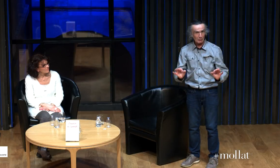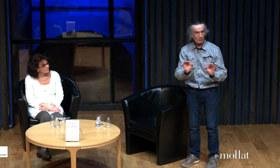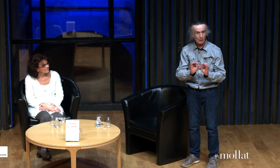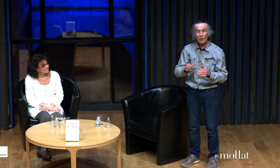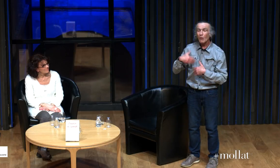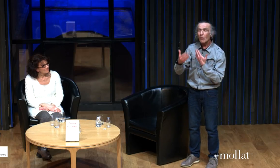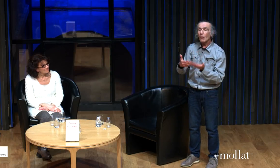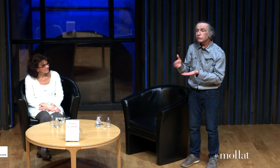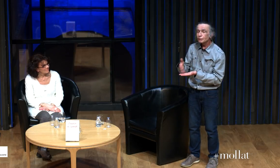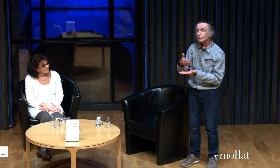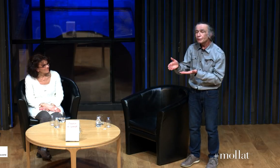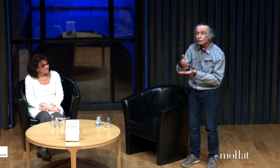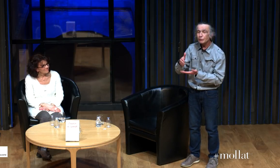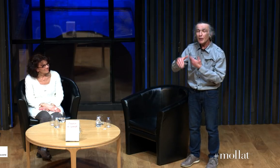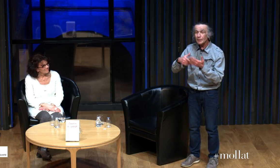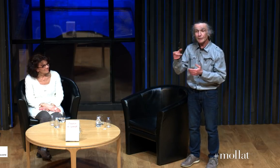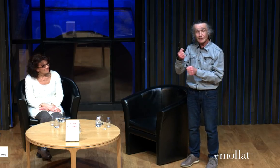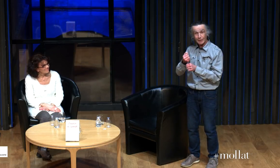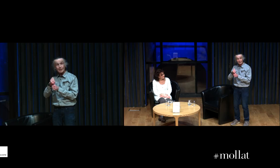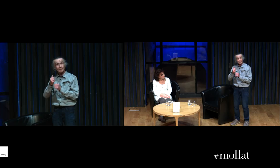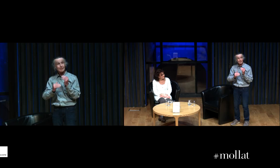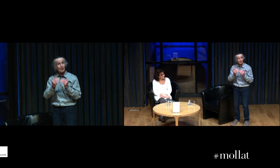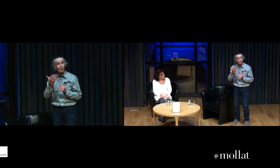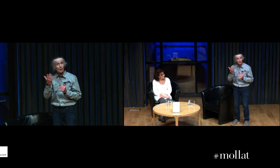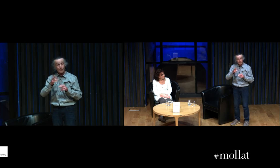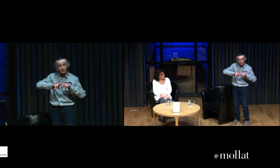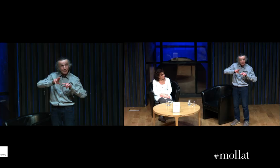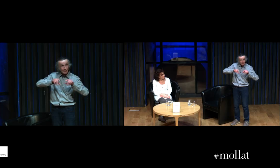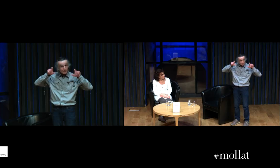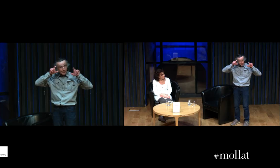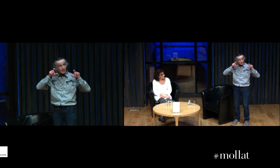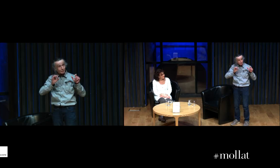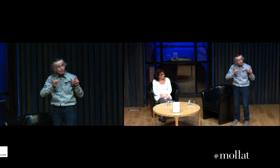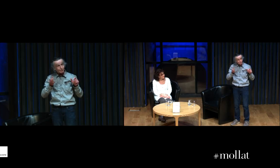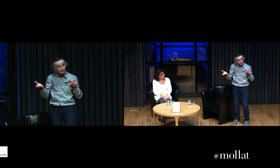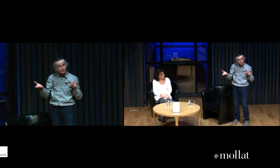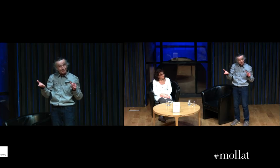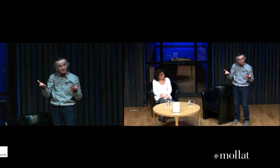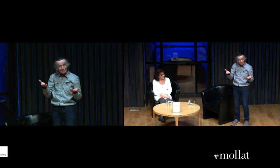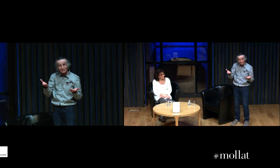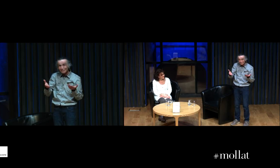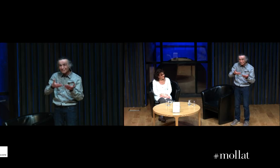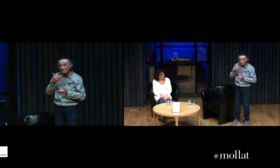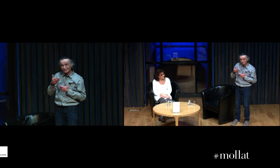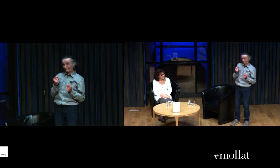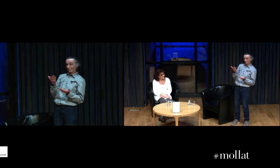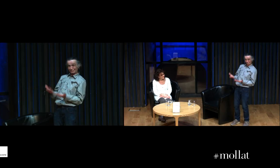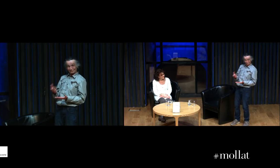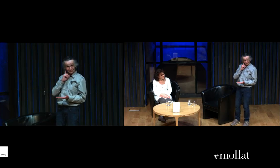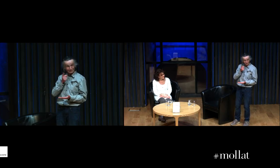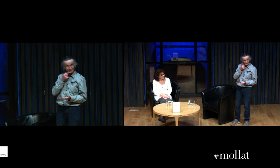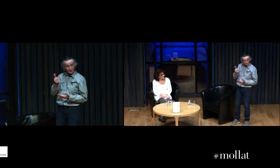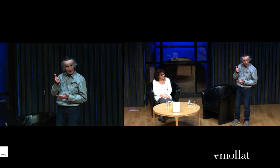ce qu'il peut dire, c'est qu'il ne pensait pas à la langue des signes. Après, il a travaillé même dans un